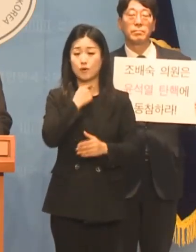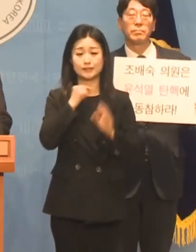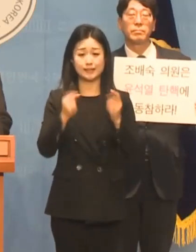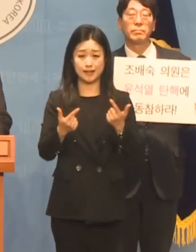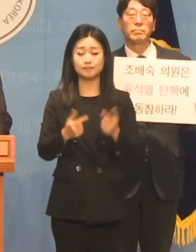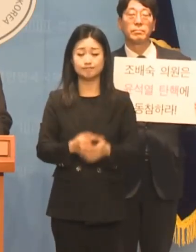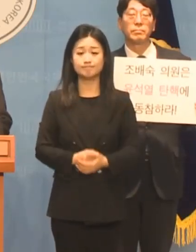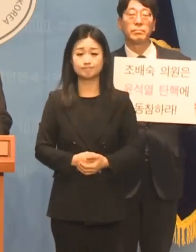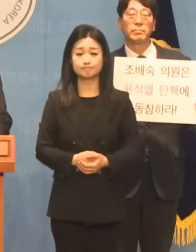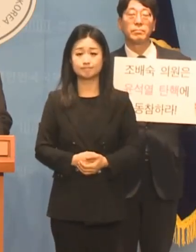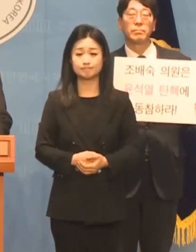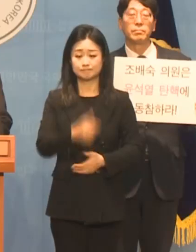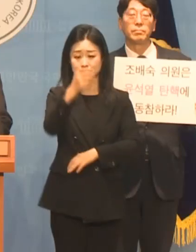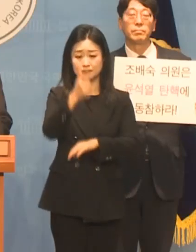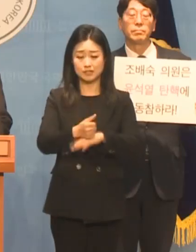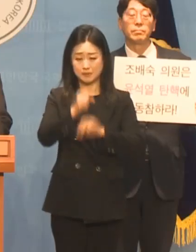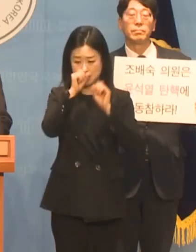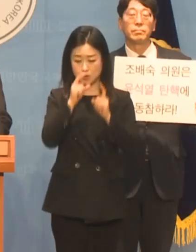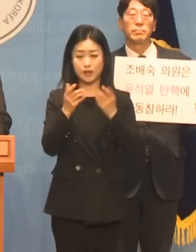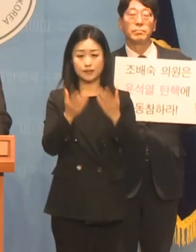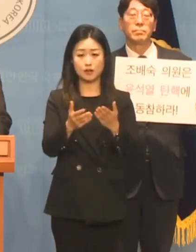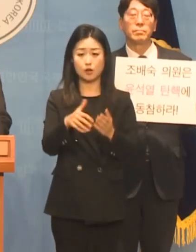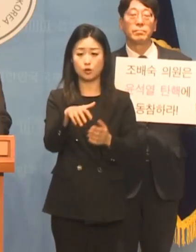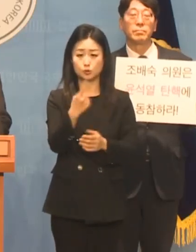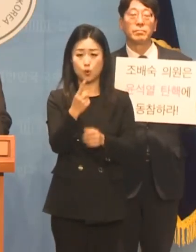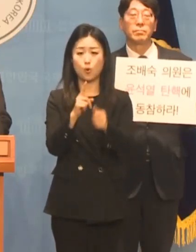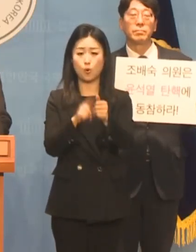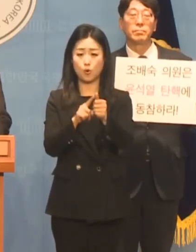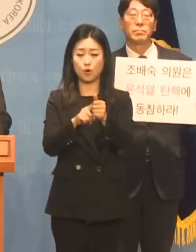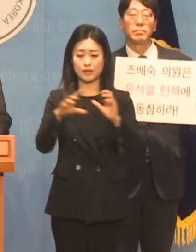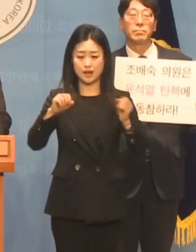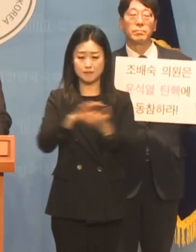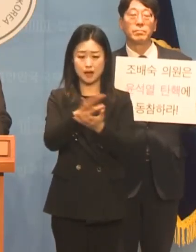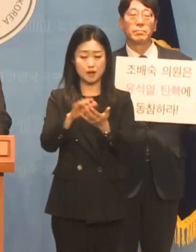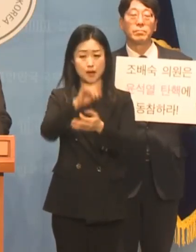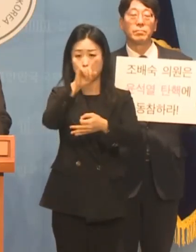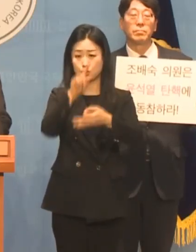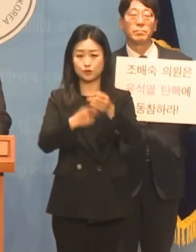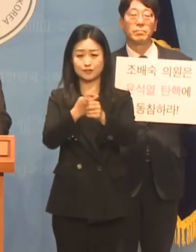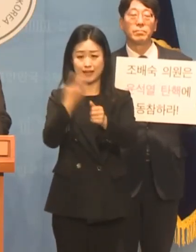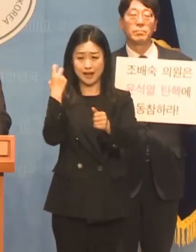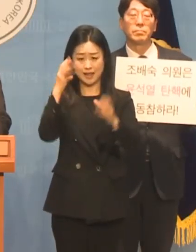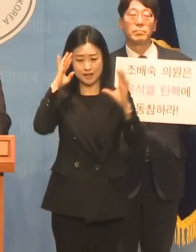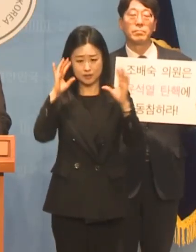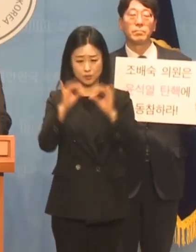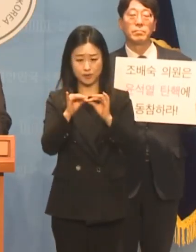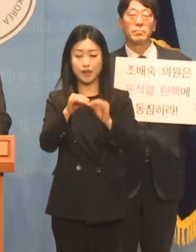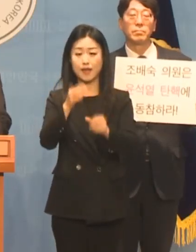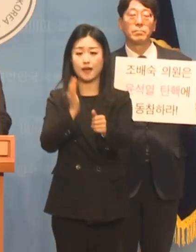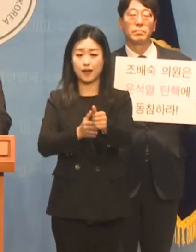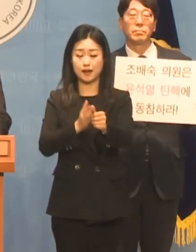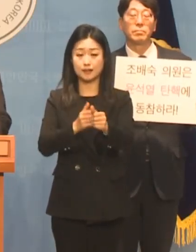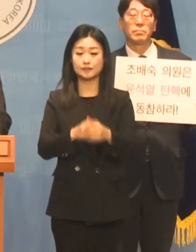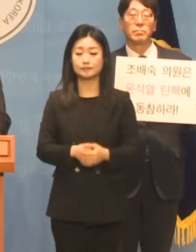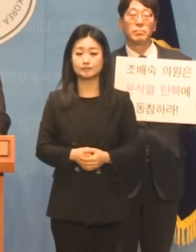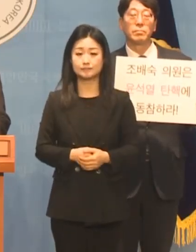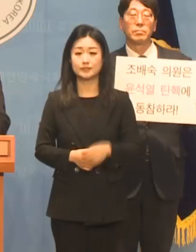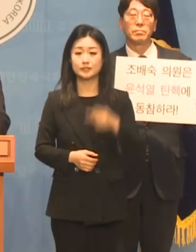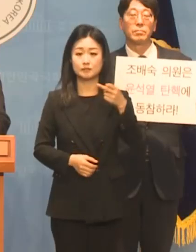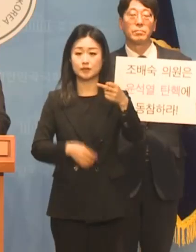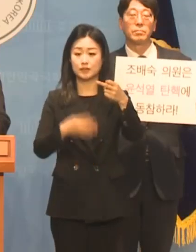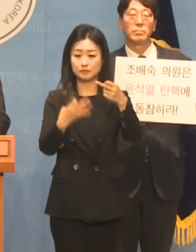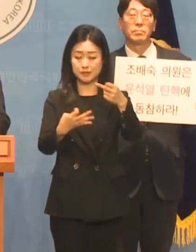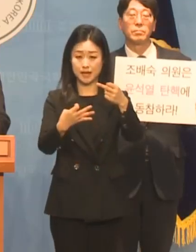바란다. 마지막 기회다. 조배숙 의원은 내란 수기의 윤석열 탄핵에 동참하라. 14일